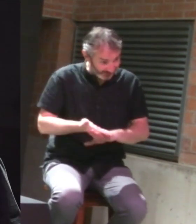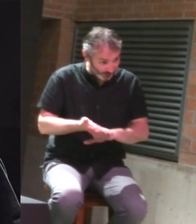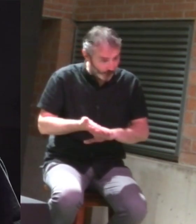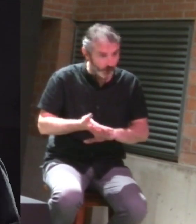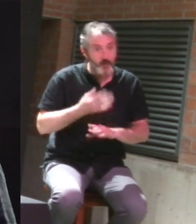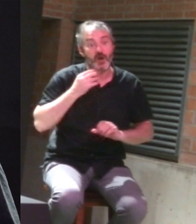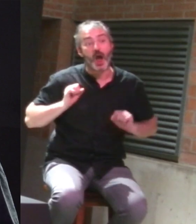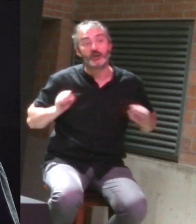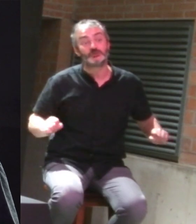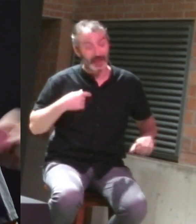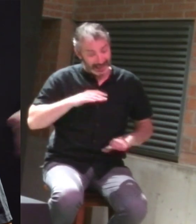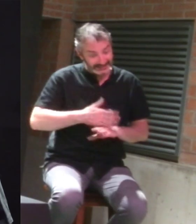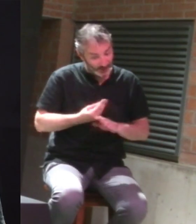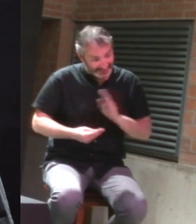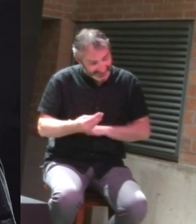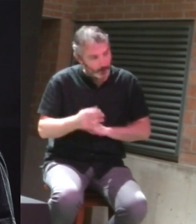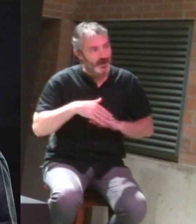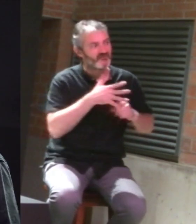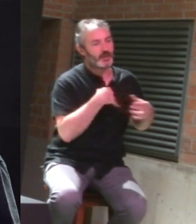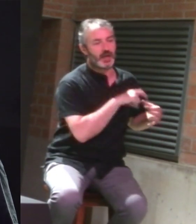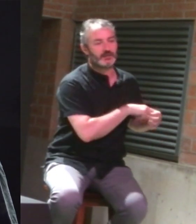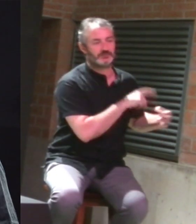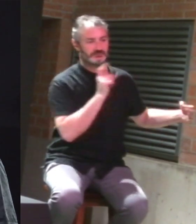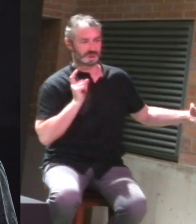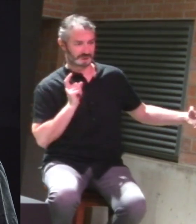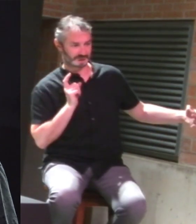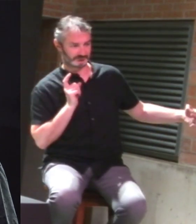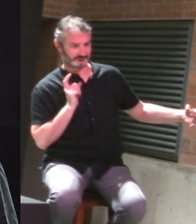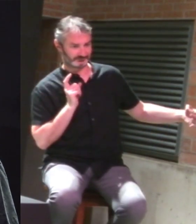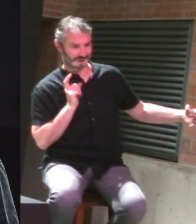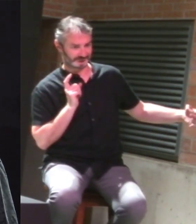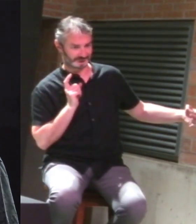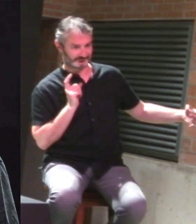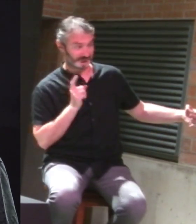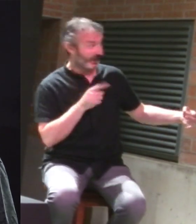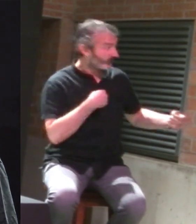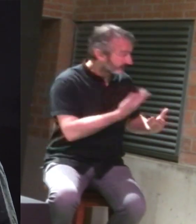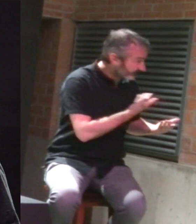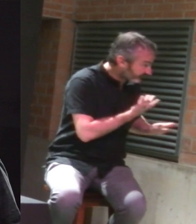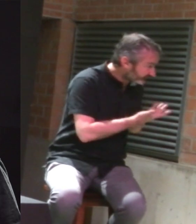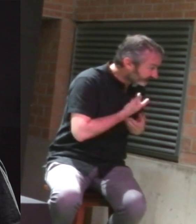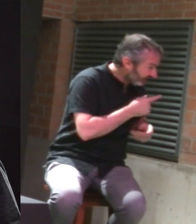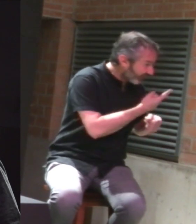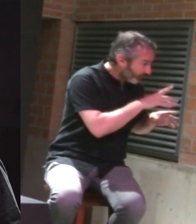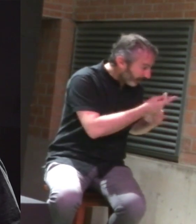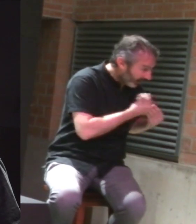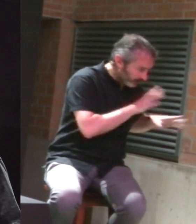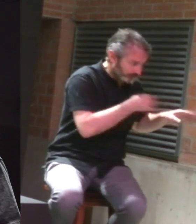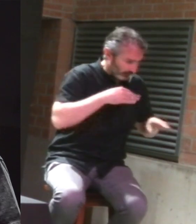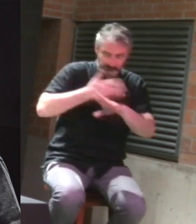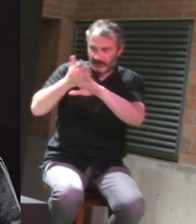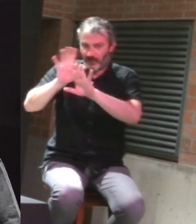el trabajo en las fábricas, ¿para qué querían aprender el oficio? No hacía falta. Por tanto,